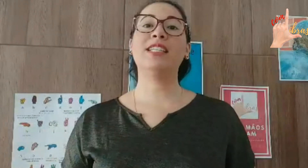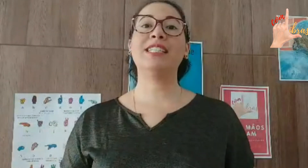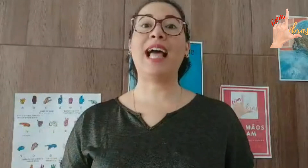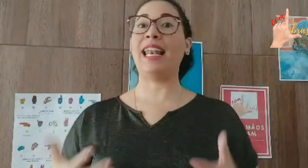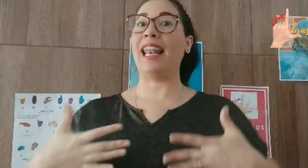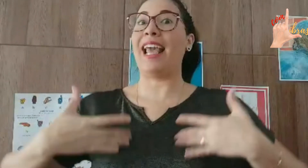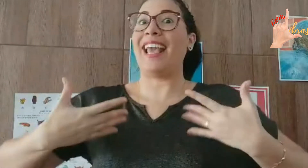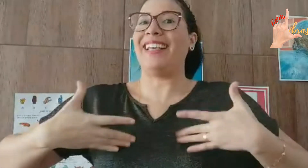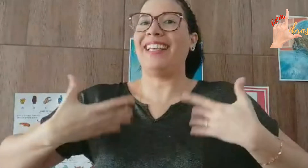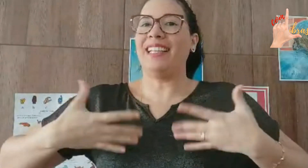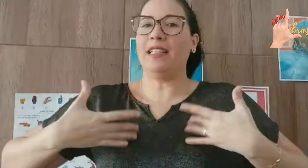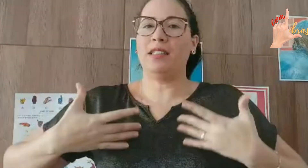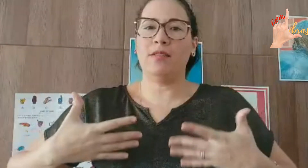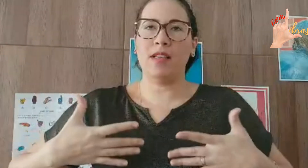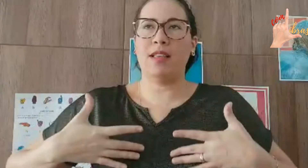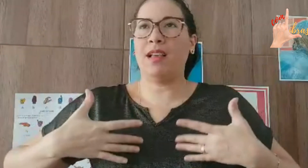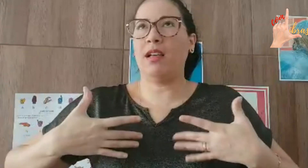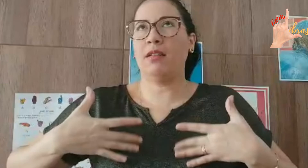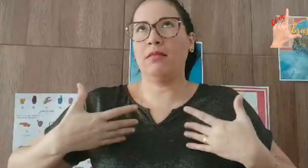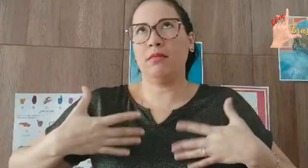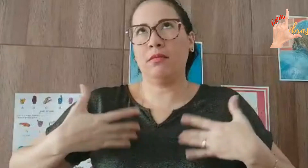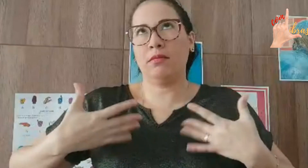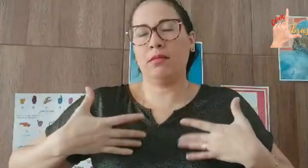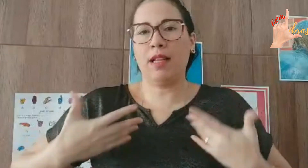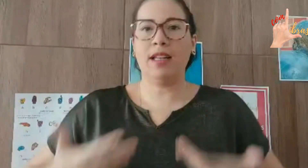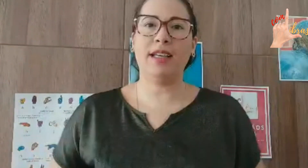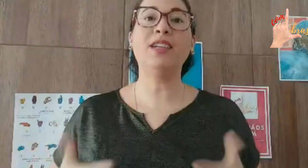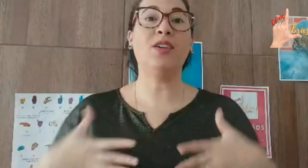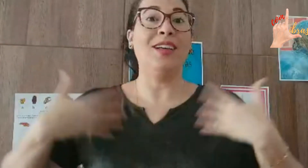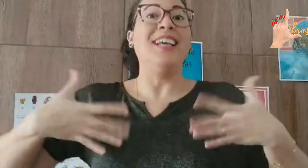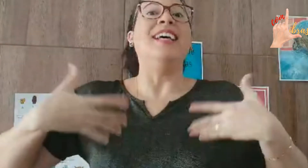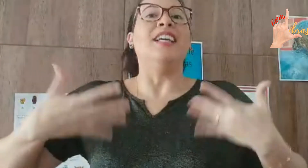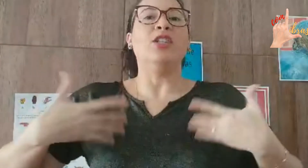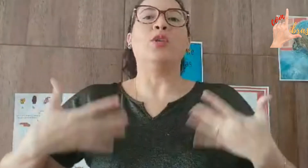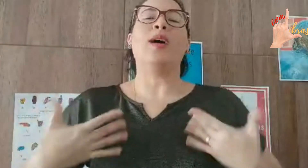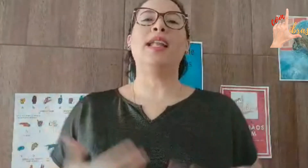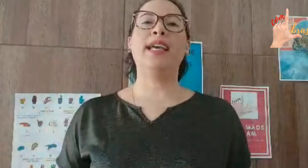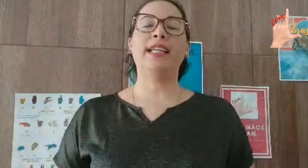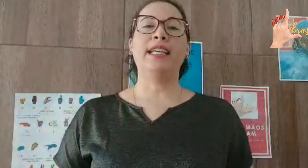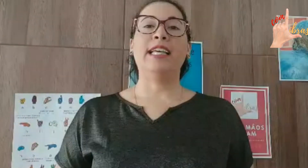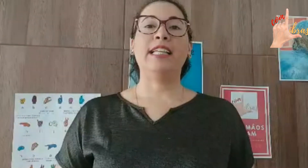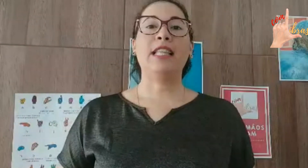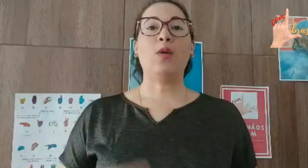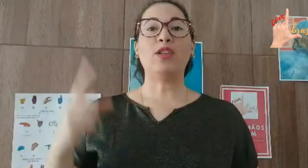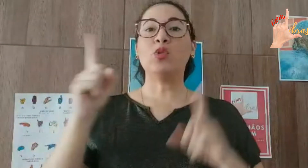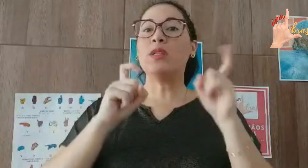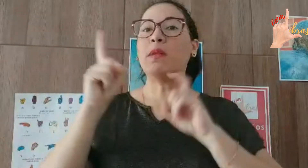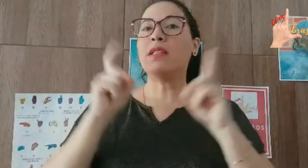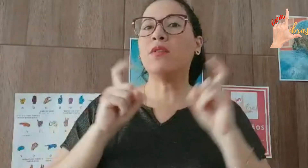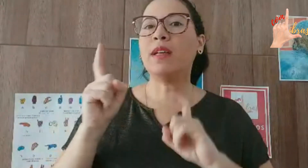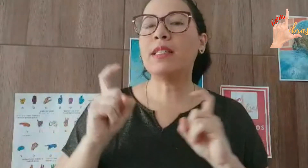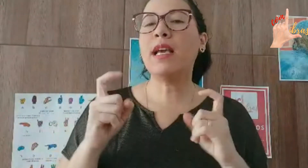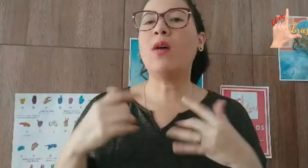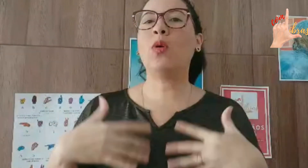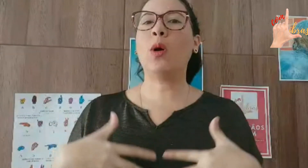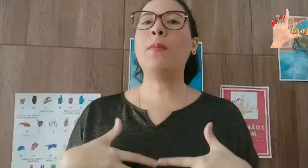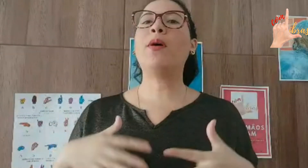está alegre, você não vai dizer, tô alegre, não. Tô alegre. Então, a sua expressão facial,